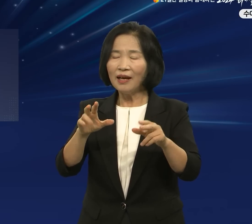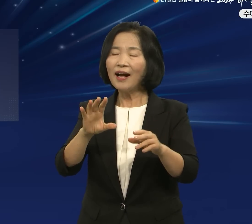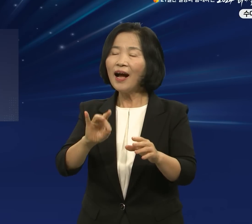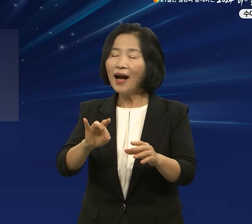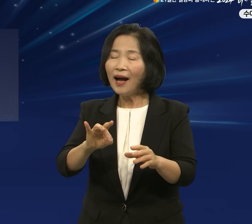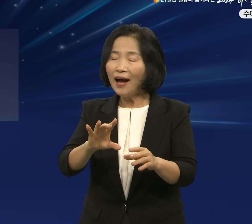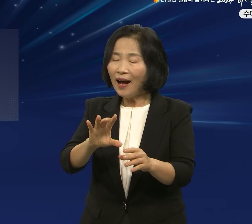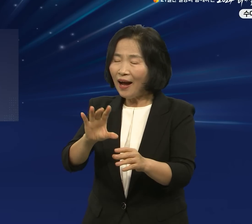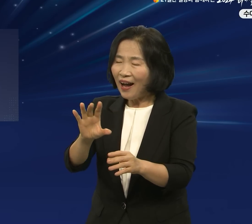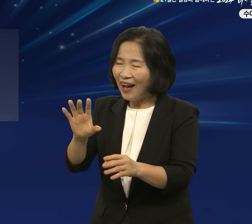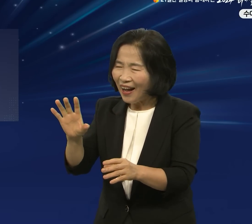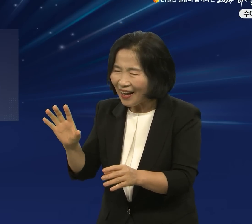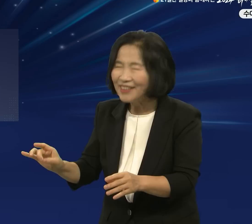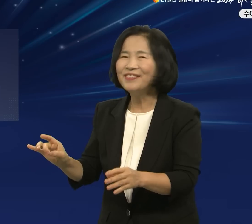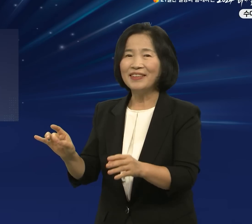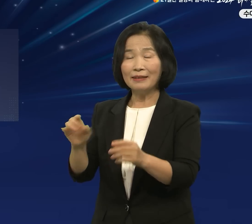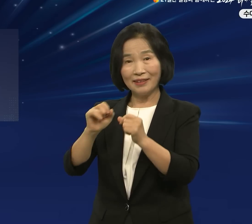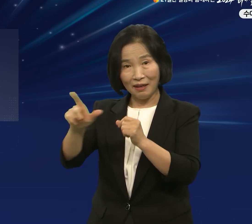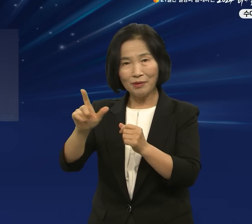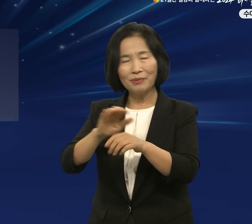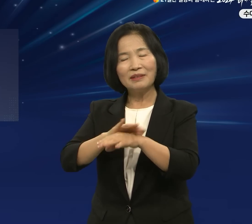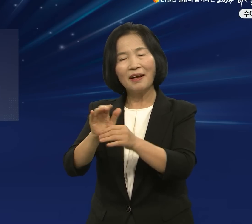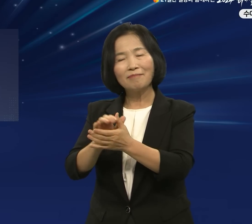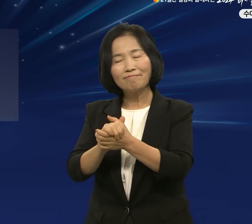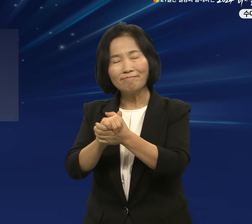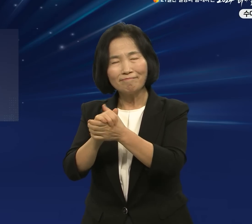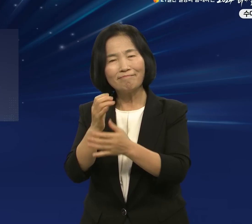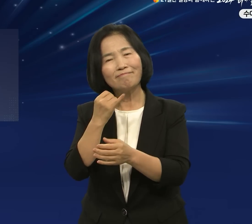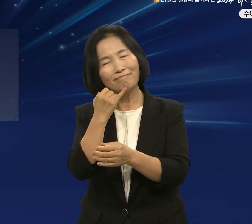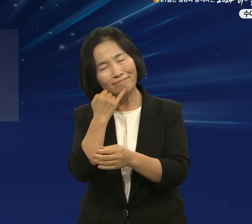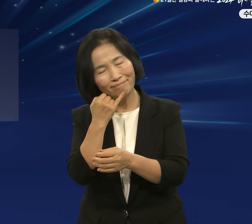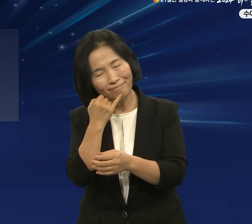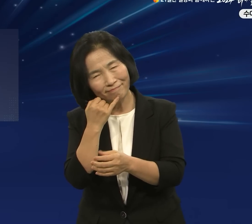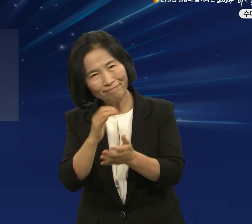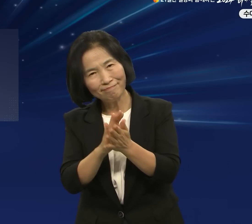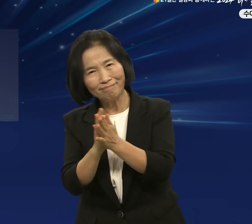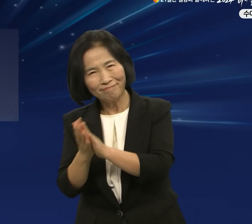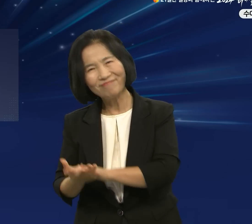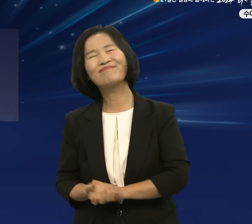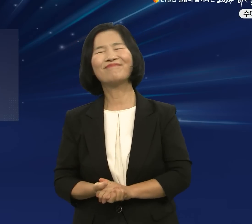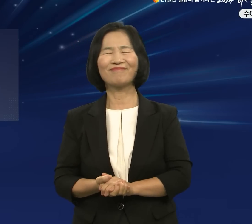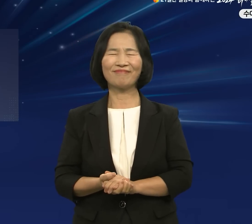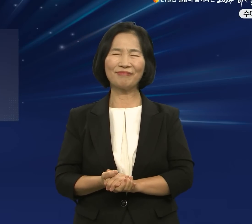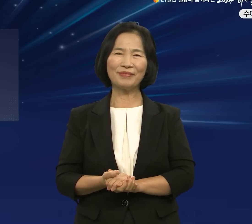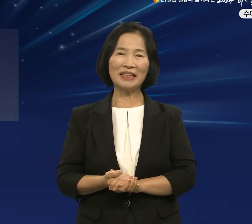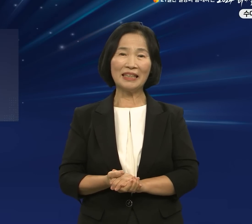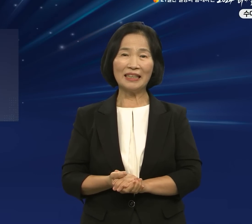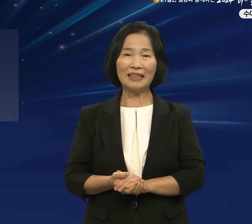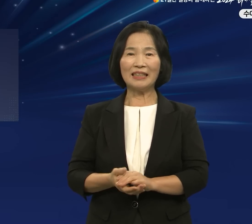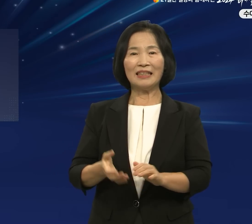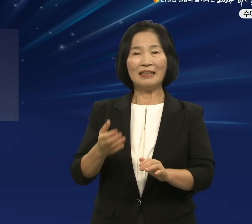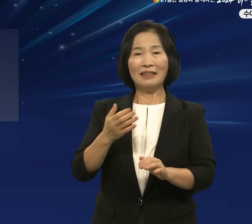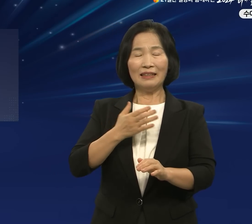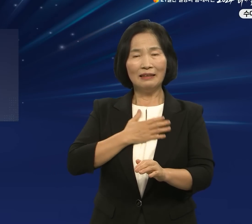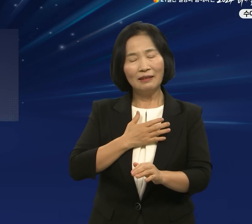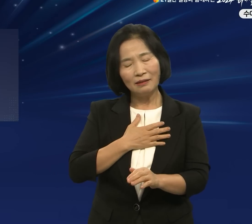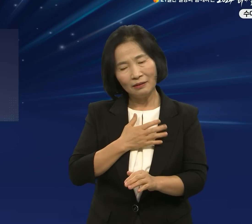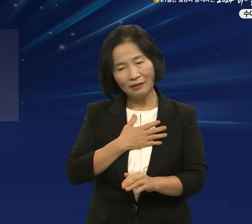어쩌다가 한번 서로 다투는 그 정도입니다. 강사로 섭외를 받고